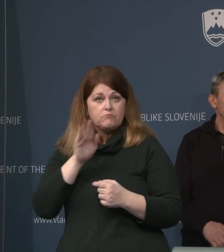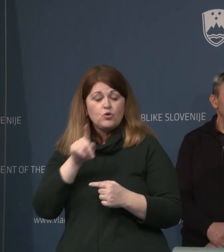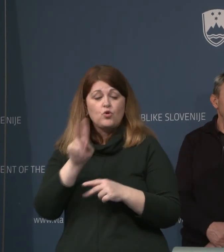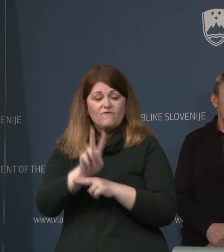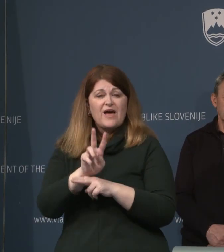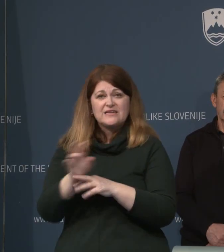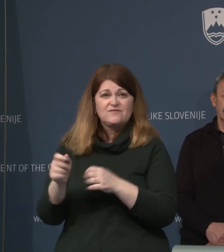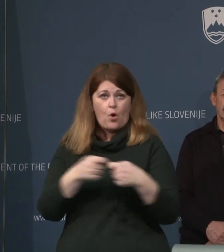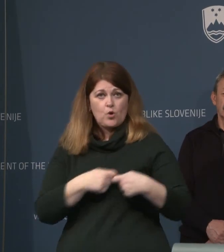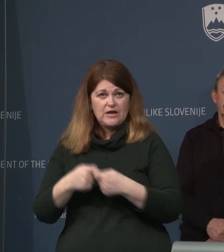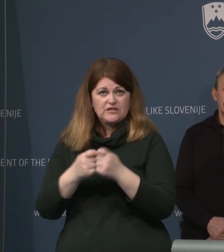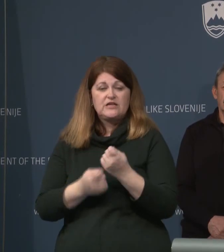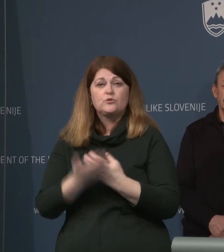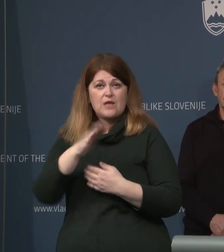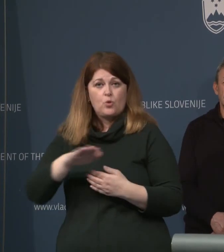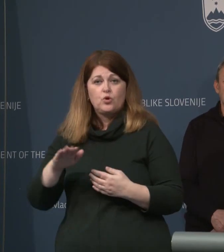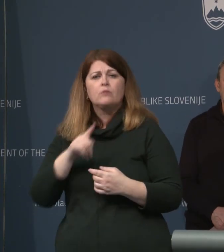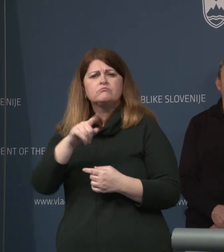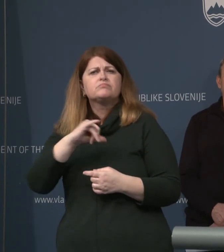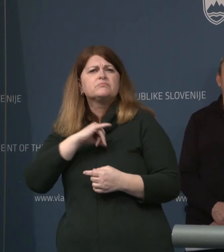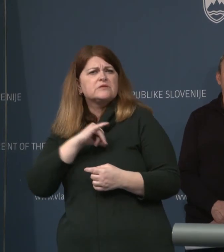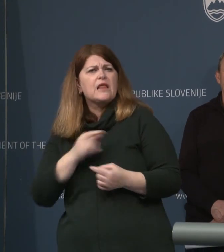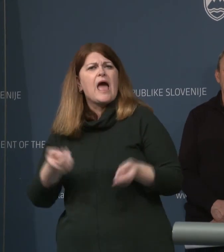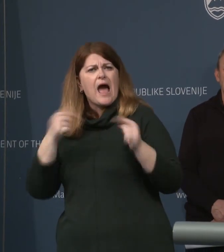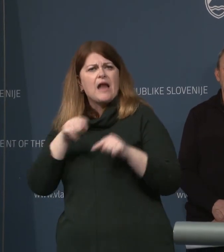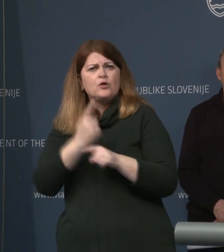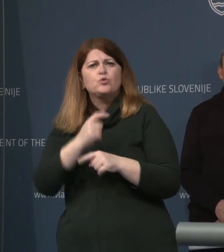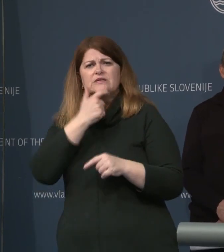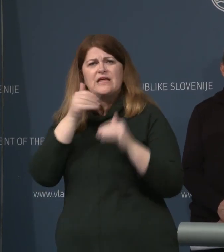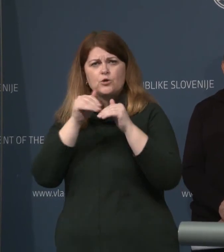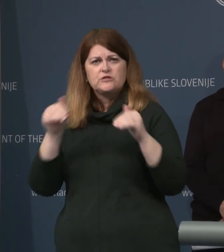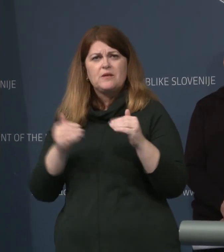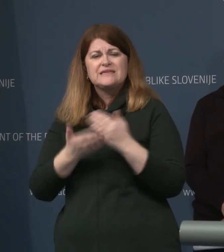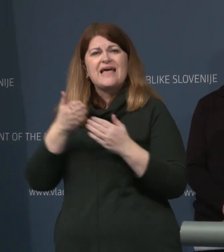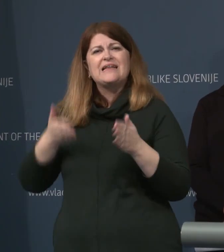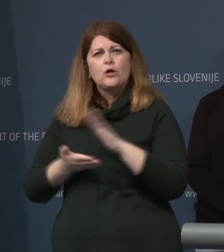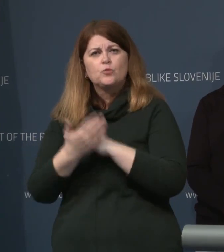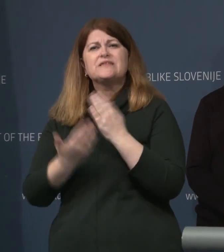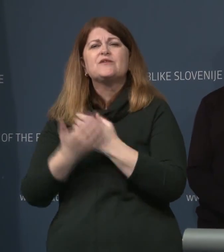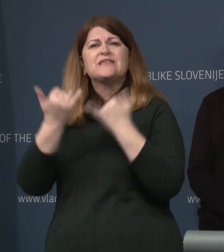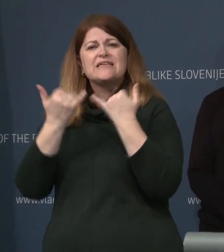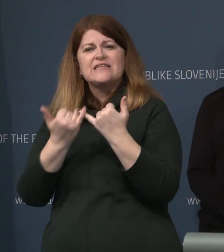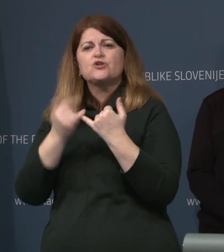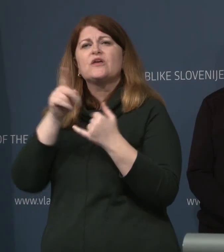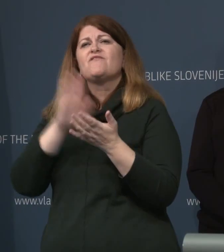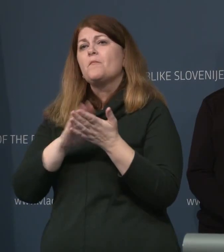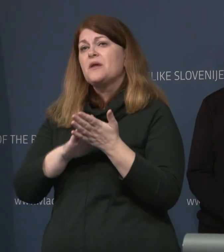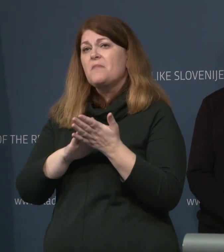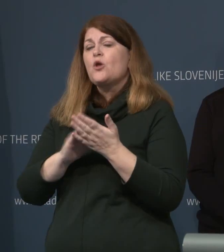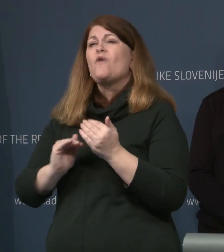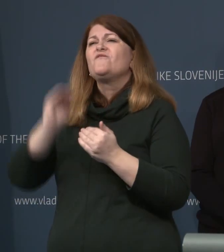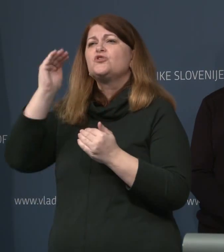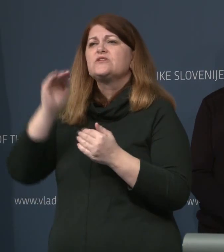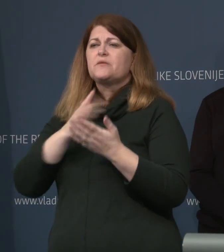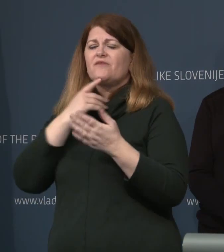varstvo nekako organizirano. Zanima me, ali je to tudi starostna meja za nadomestilo za starše, ki v primeru višje sile, torej